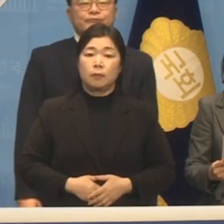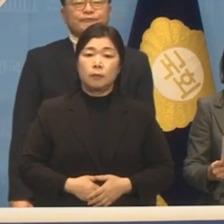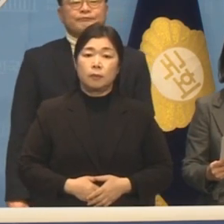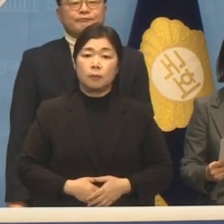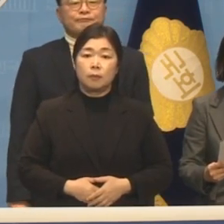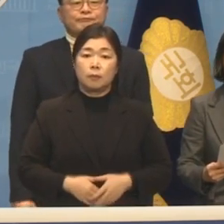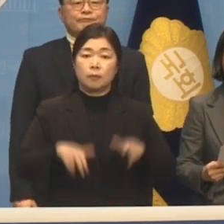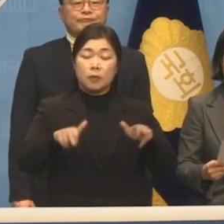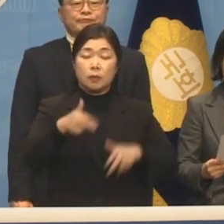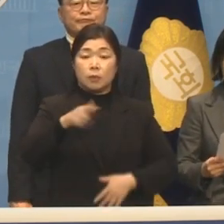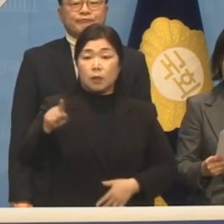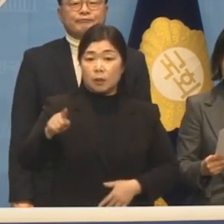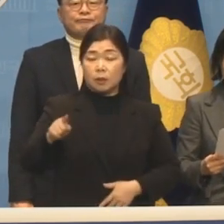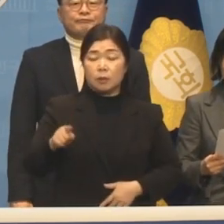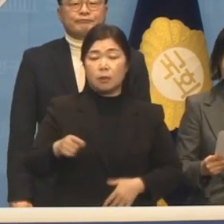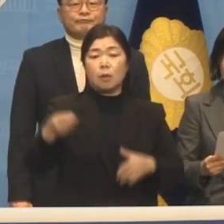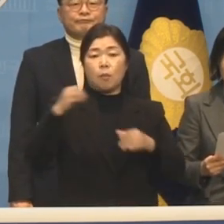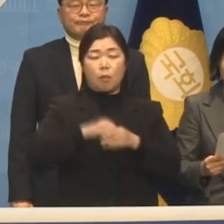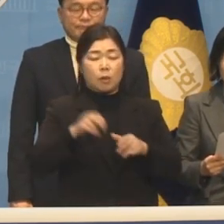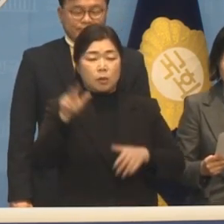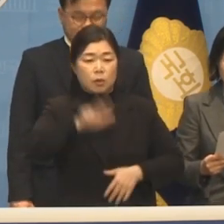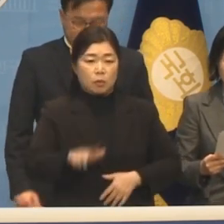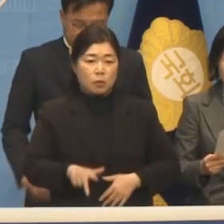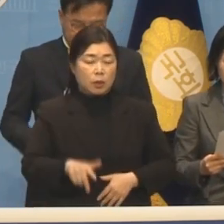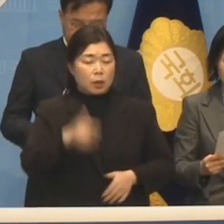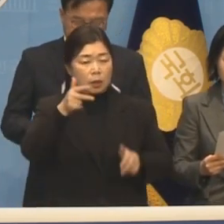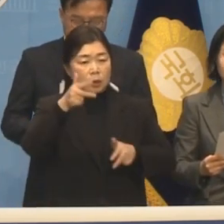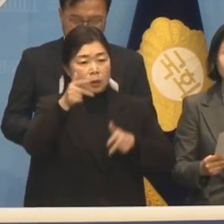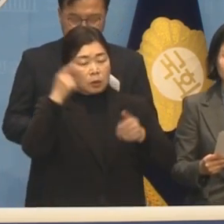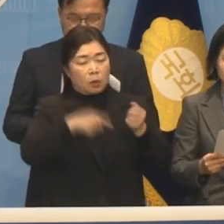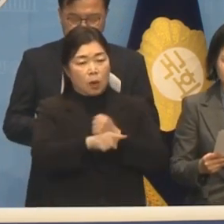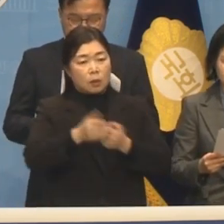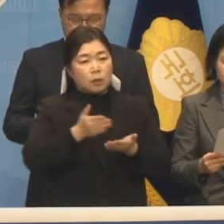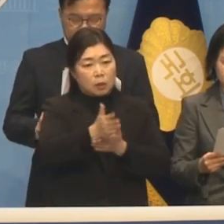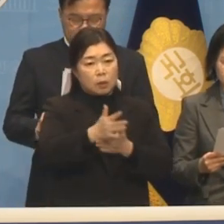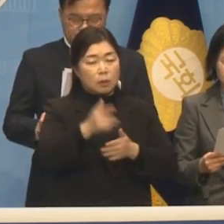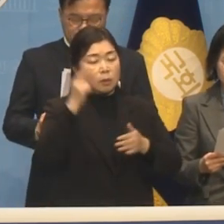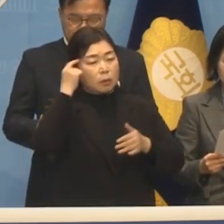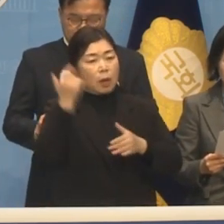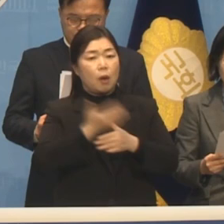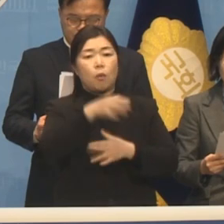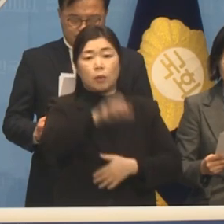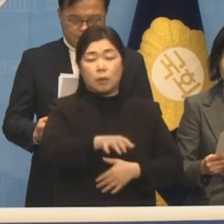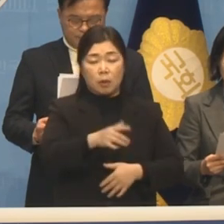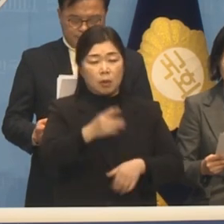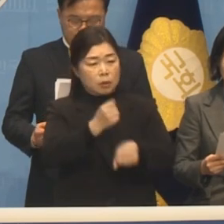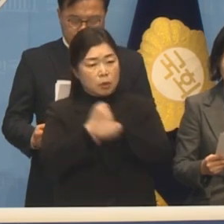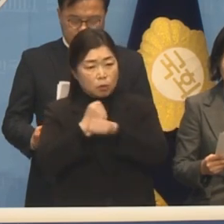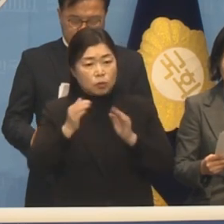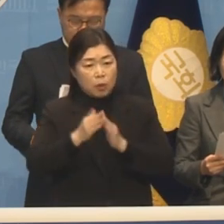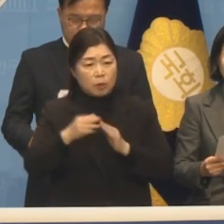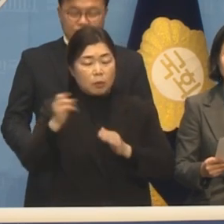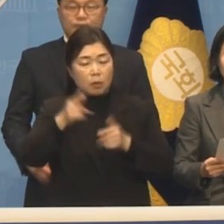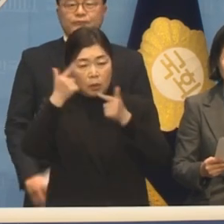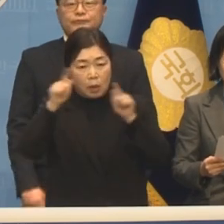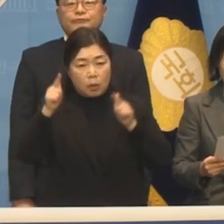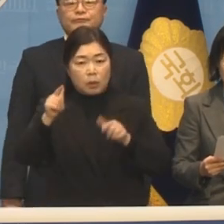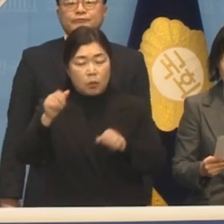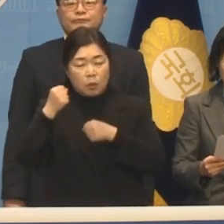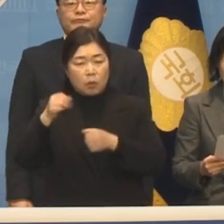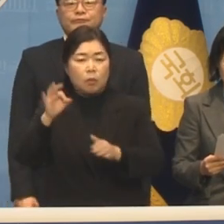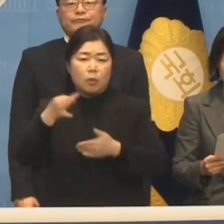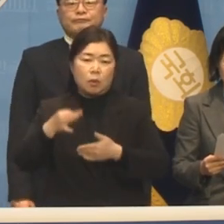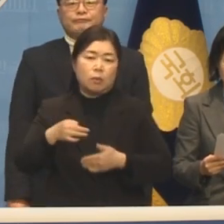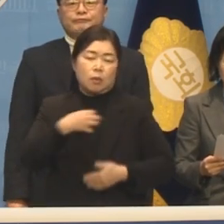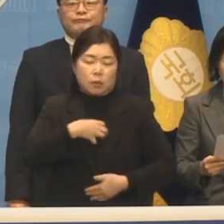지금 카이스트를 포함한 전국의 이공계 대학에서는 연구원, 대학원생의 인건비를 걱정하고 심지어